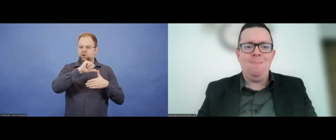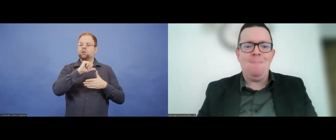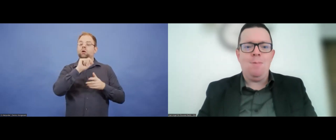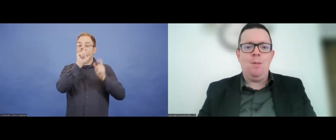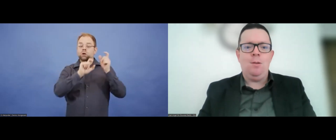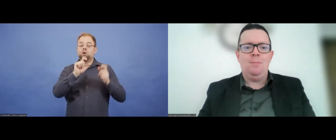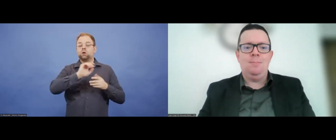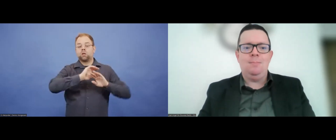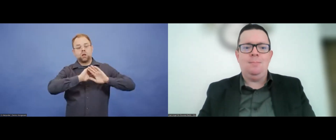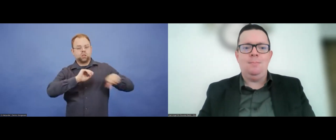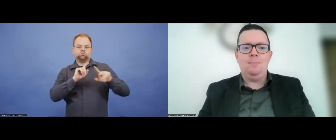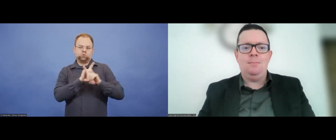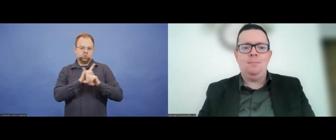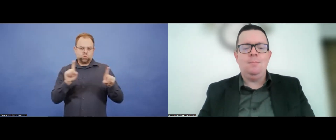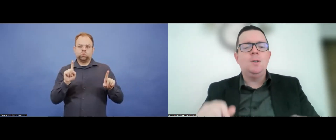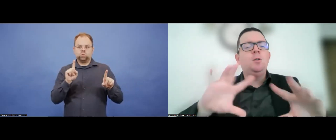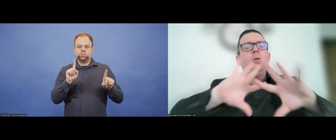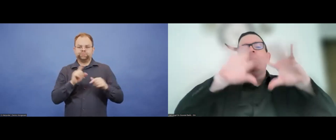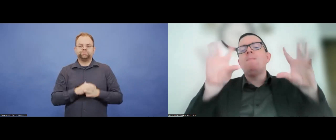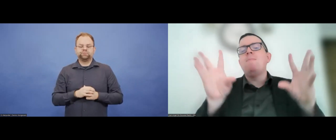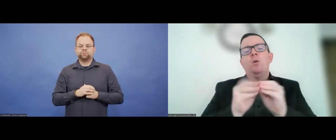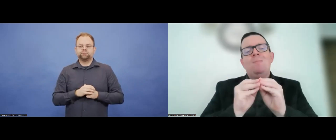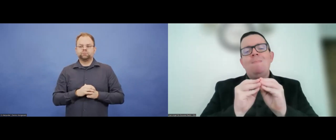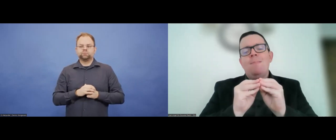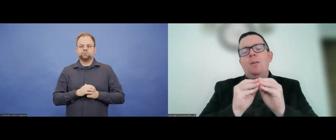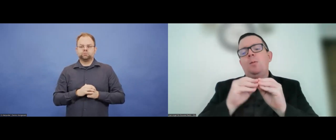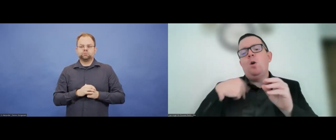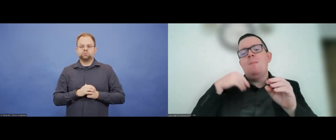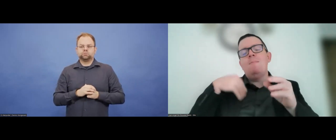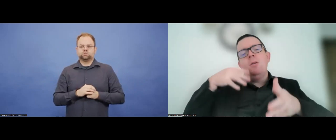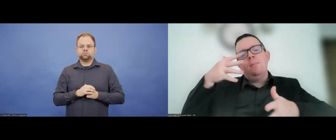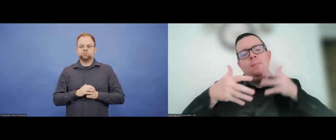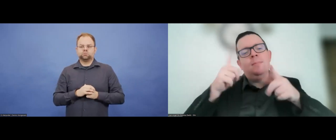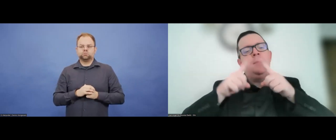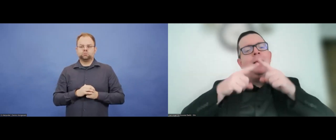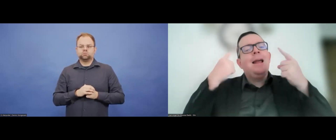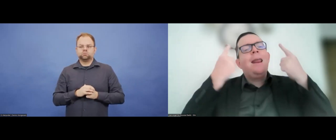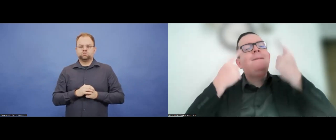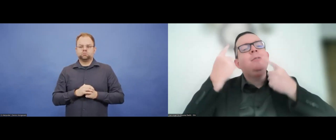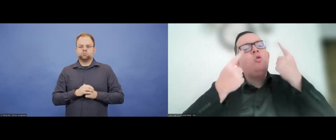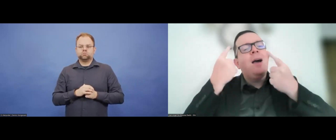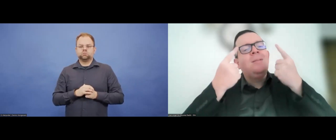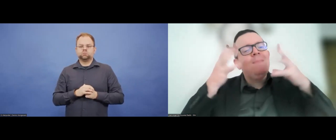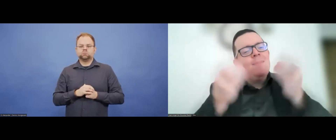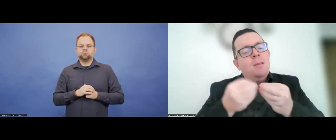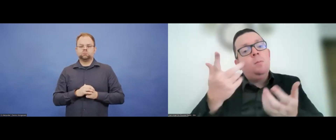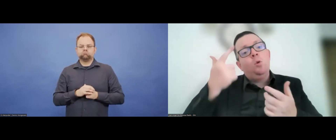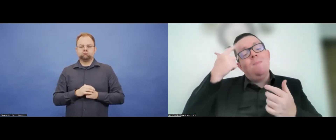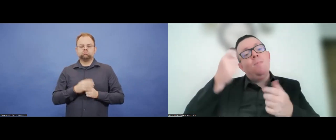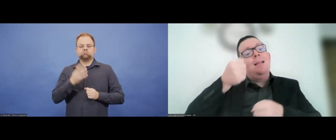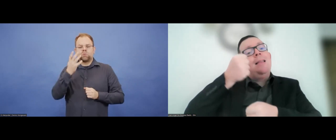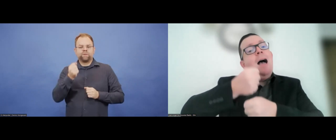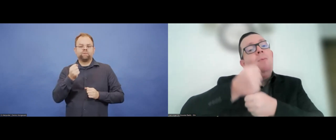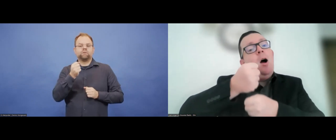demás que están siendo refugiados actualmente. Esto, para resumir mi participación,